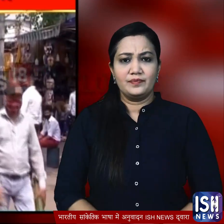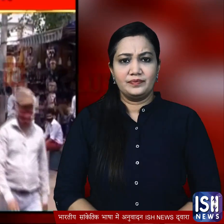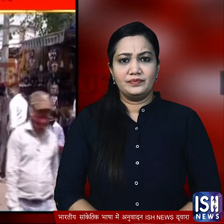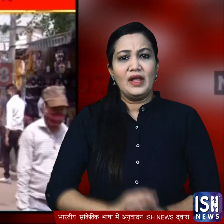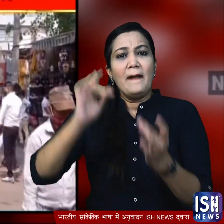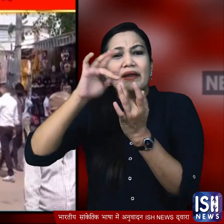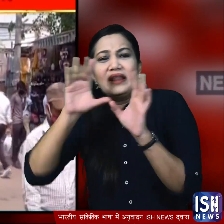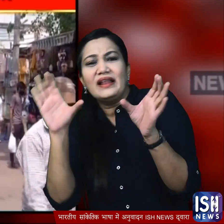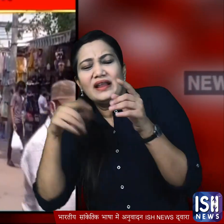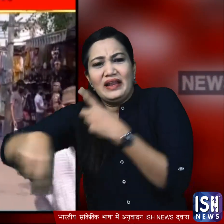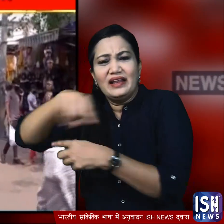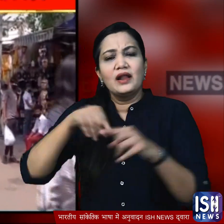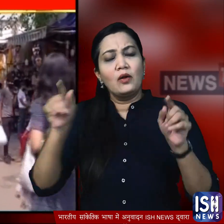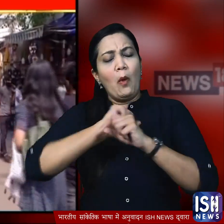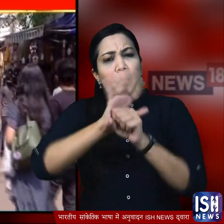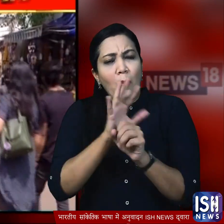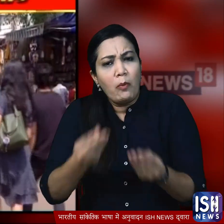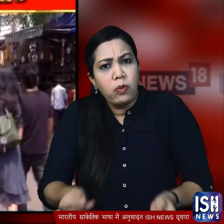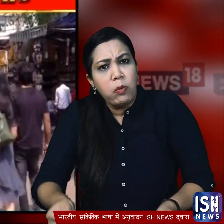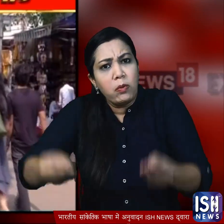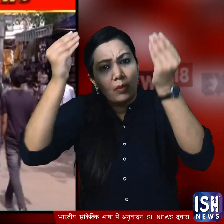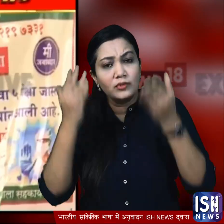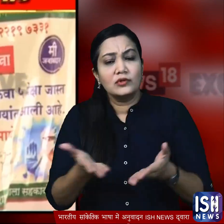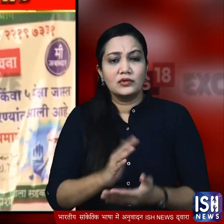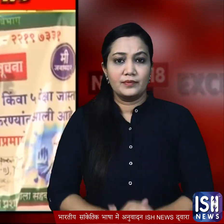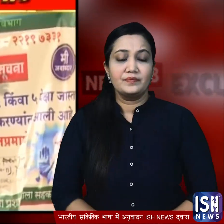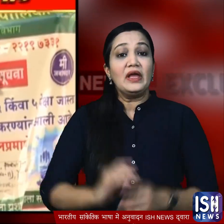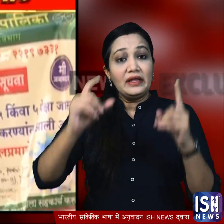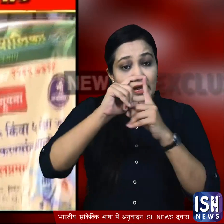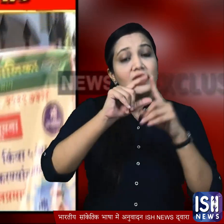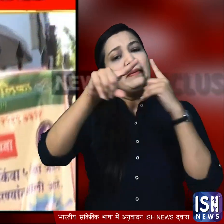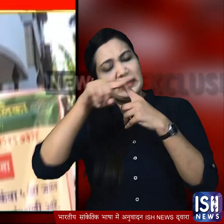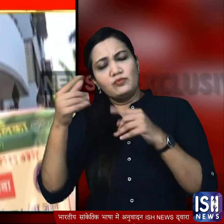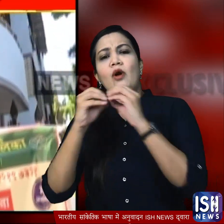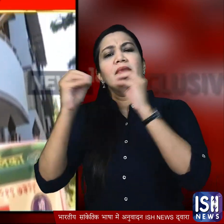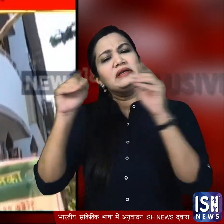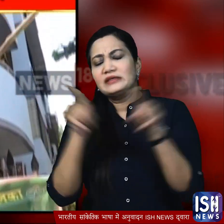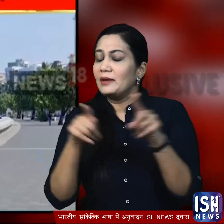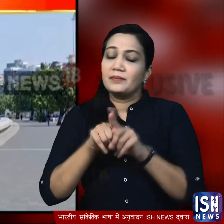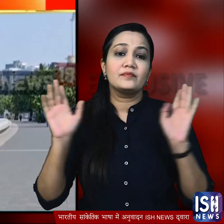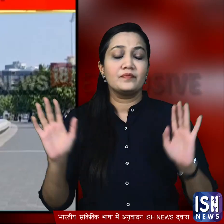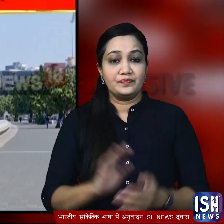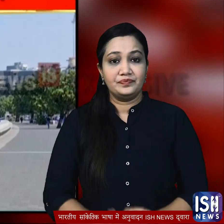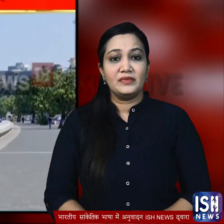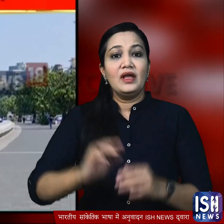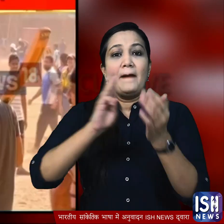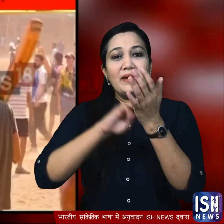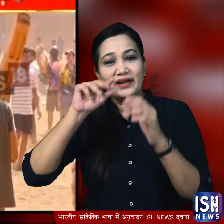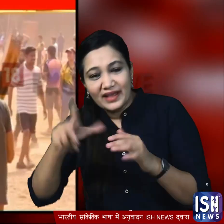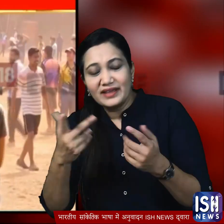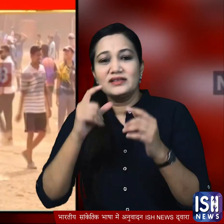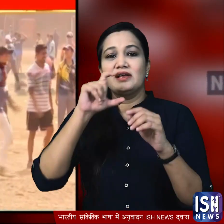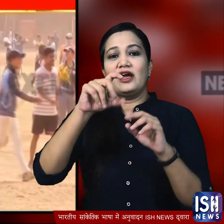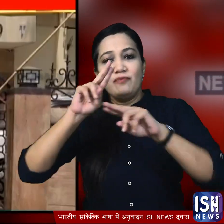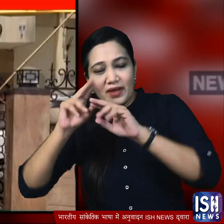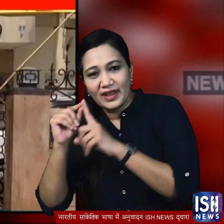मिडिल क्लास इलाके हैं, उनमें कोरोना के मामले ज्यादा नजर आ रहे हैं। दिल्ली ही नहीं, मुंबई में भी कुछ यही हाल नजर आया। वहां भी मरीन ड्राइव, कप